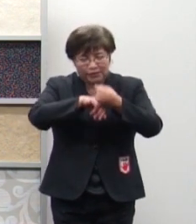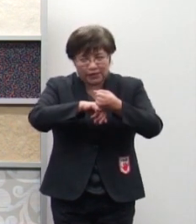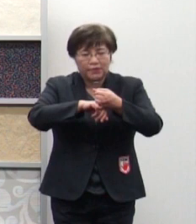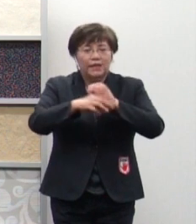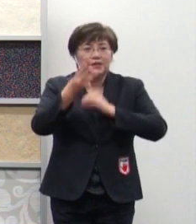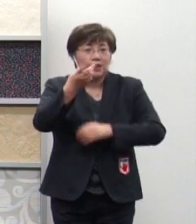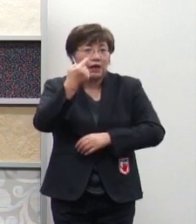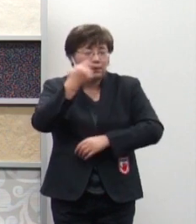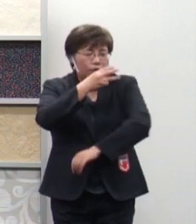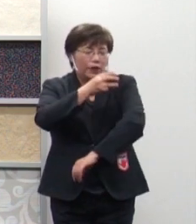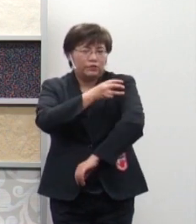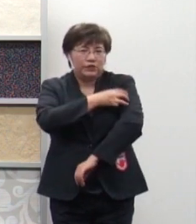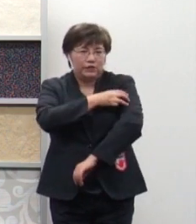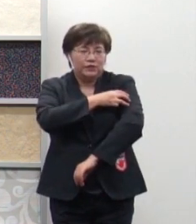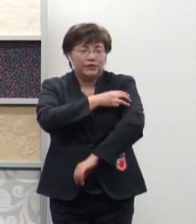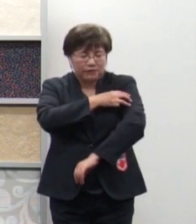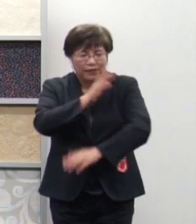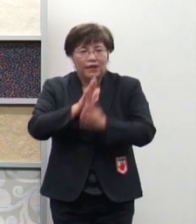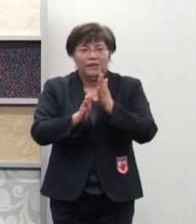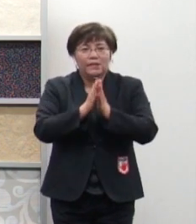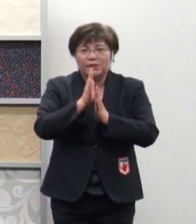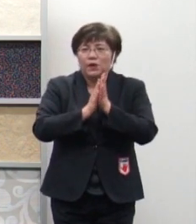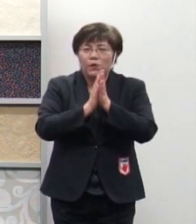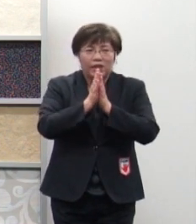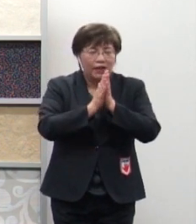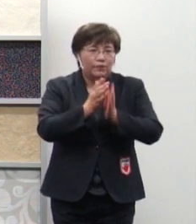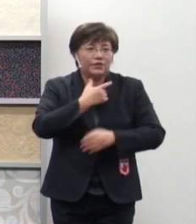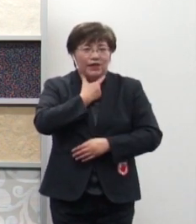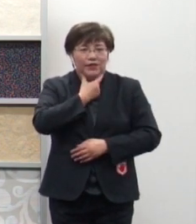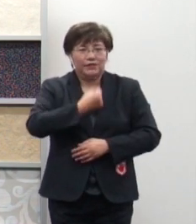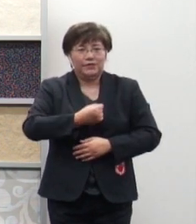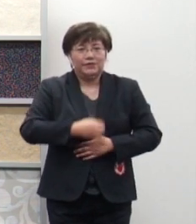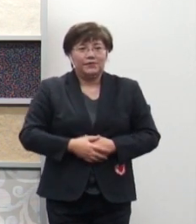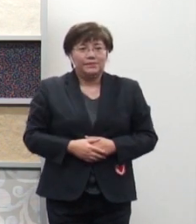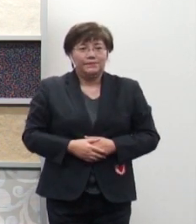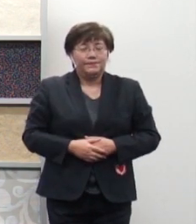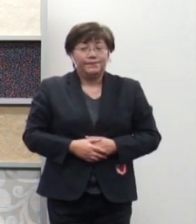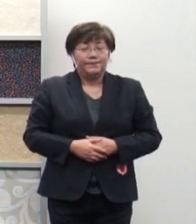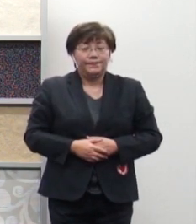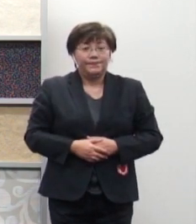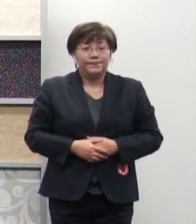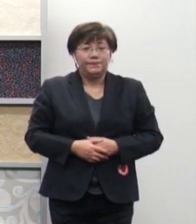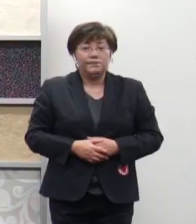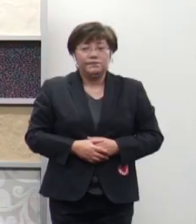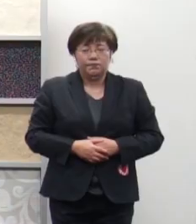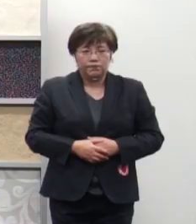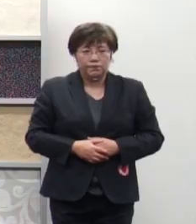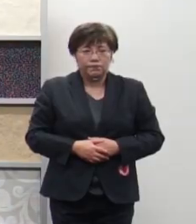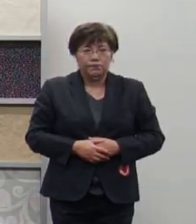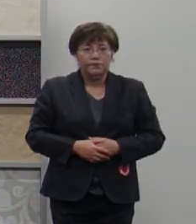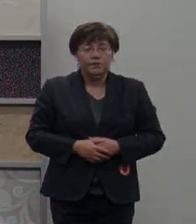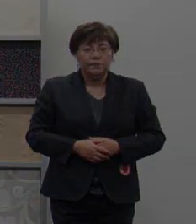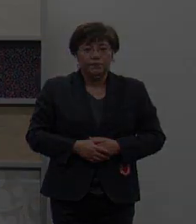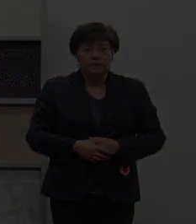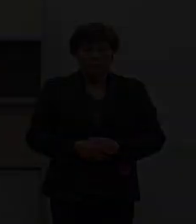めてこの場をお借りいたしましてお願いをいたします。この点に関しましては以上です。